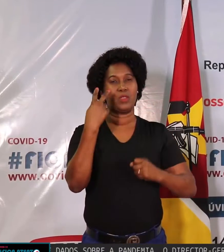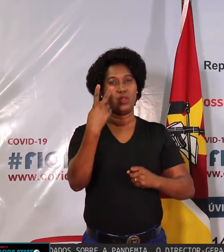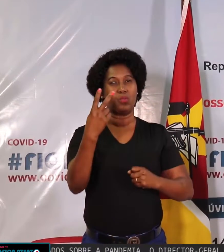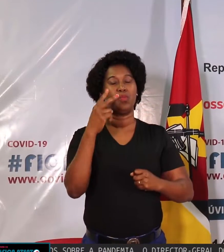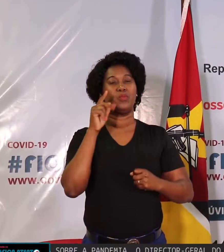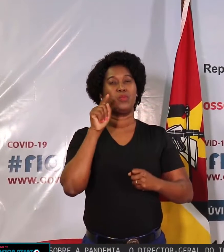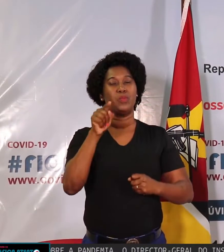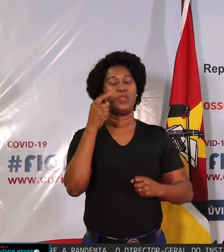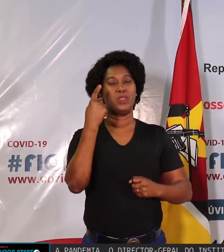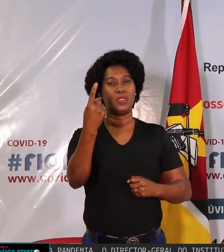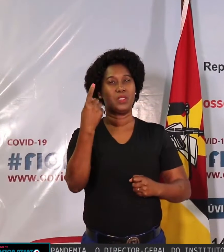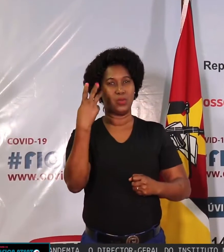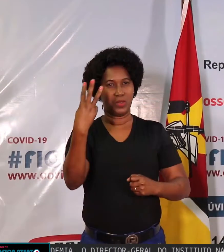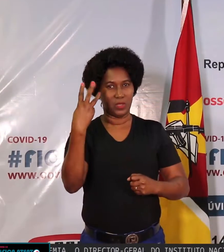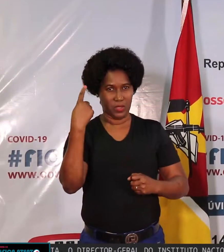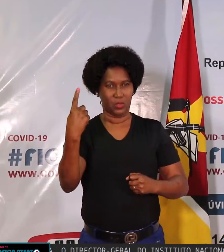82.131.